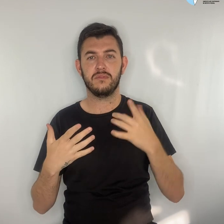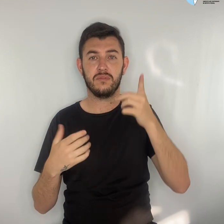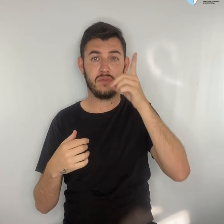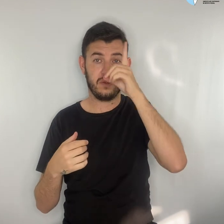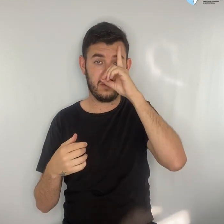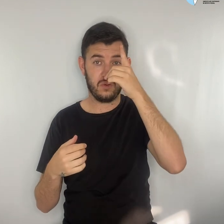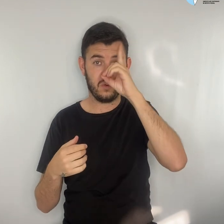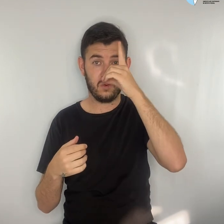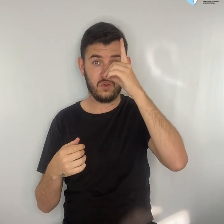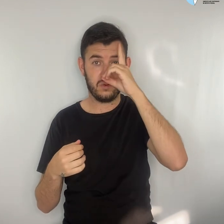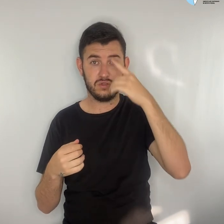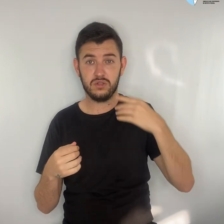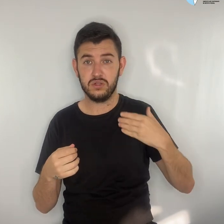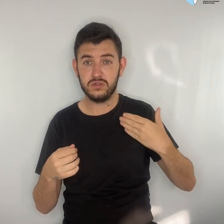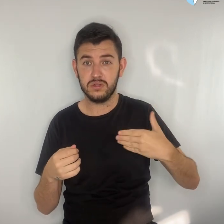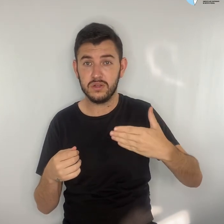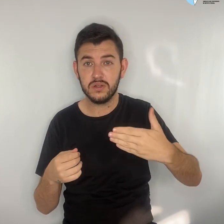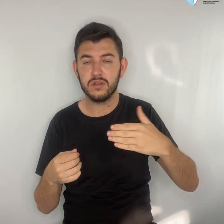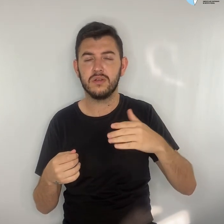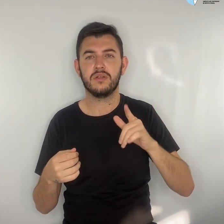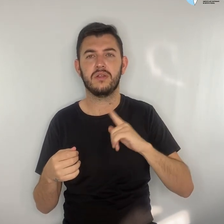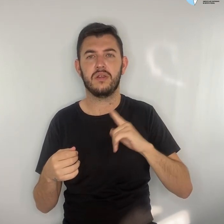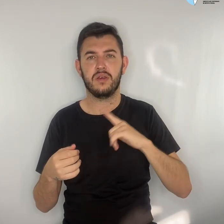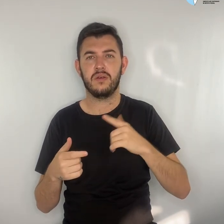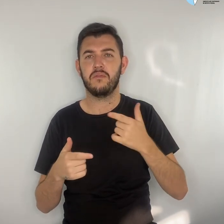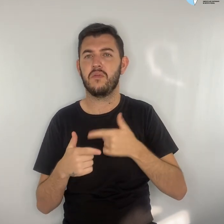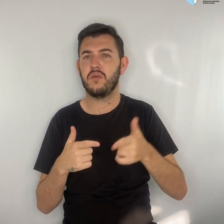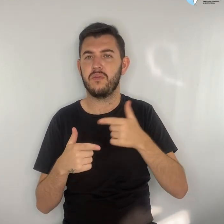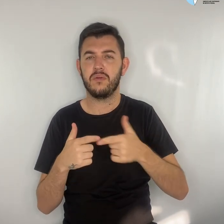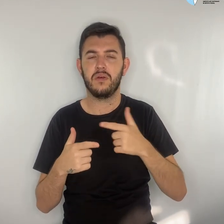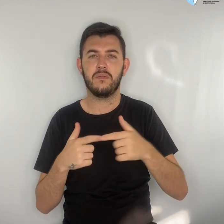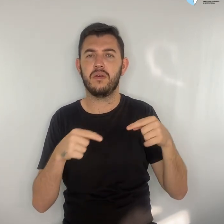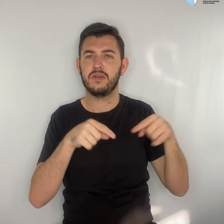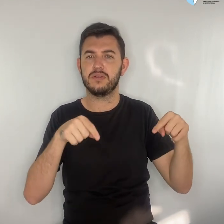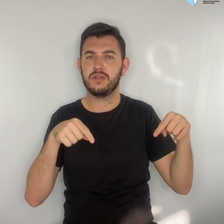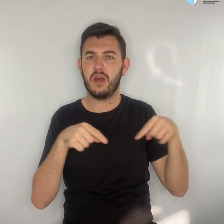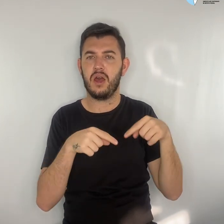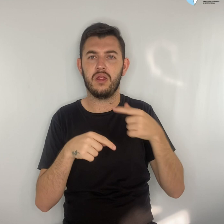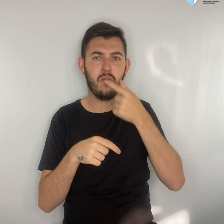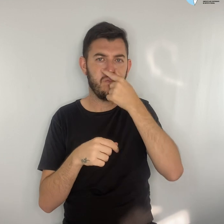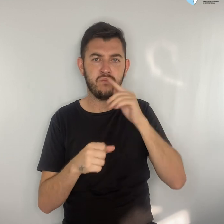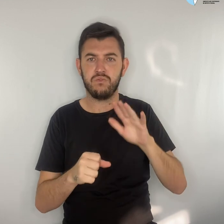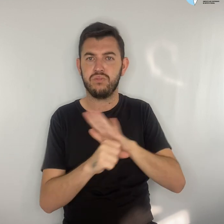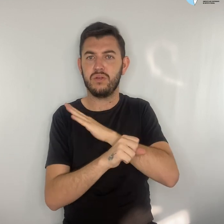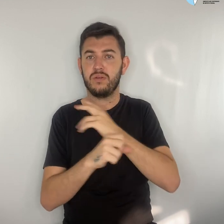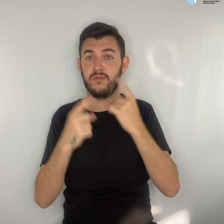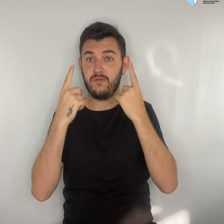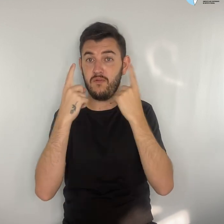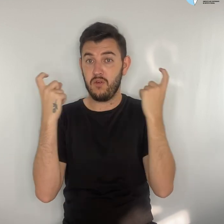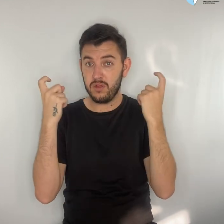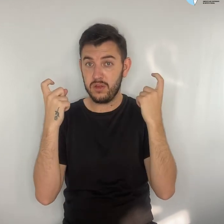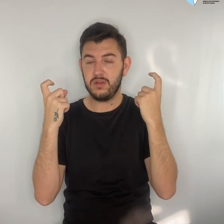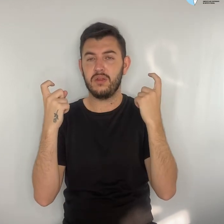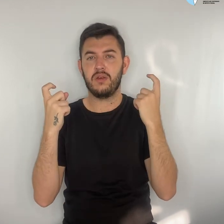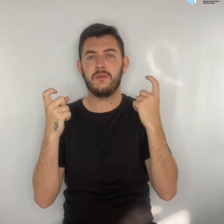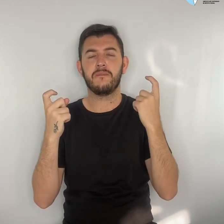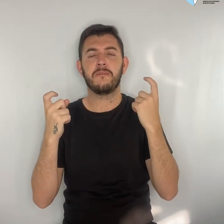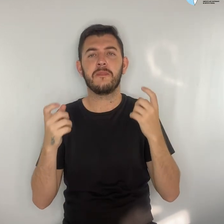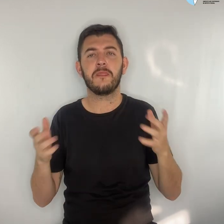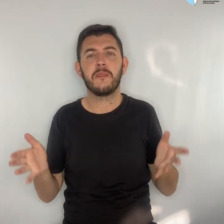dificuldades como superlotação de salas, violência e falta de motivação para o